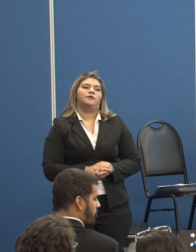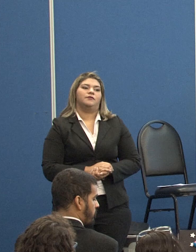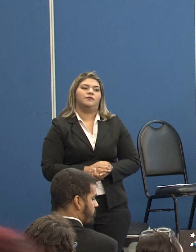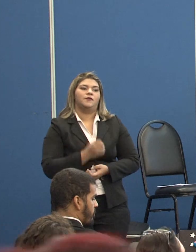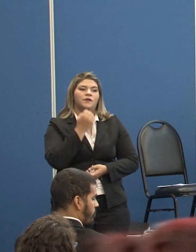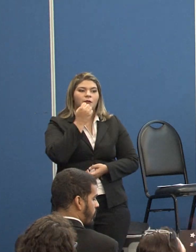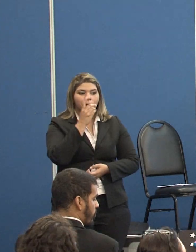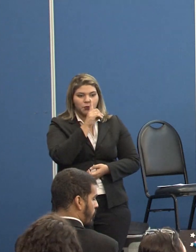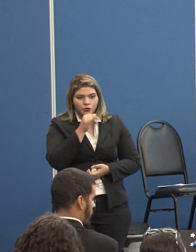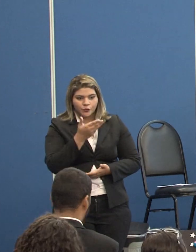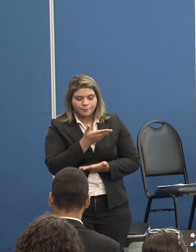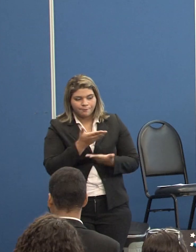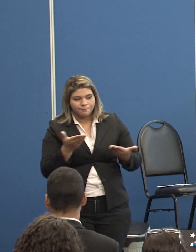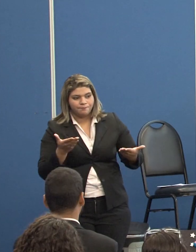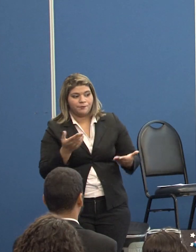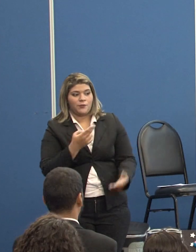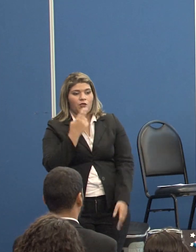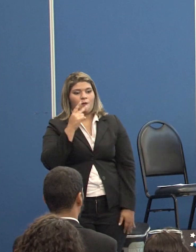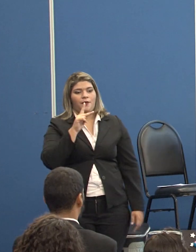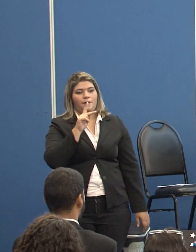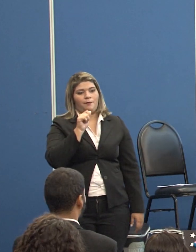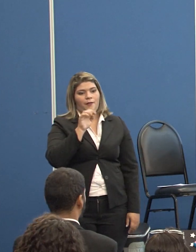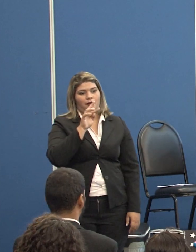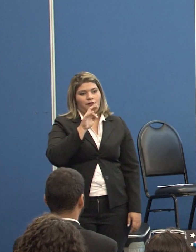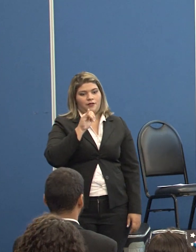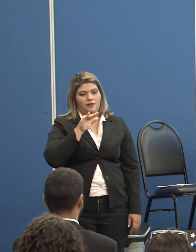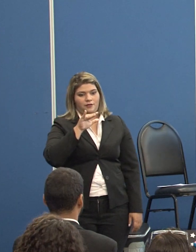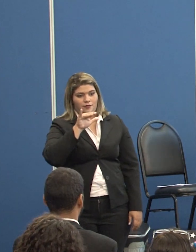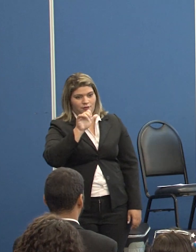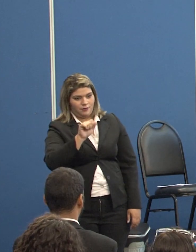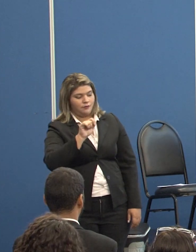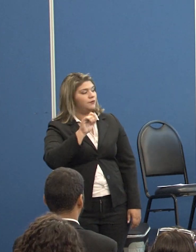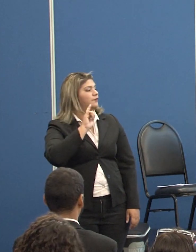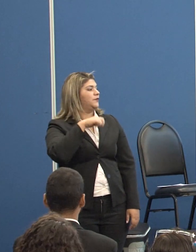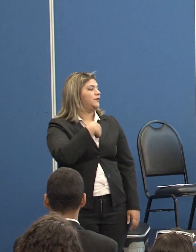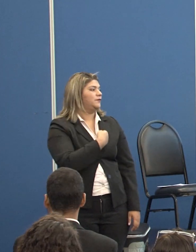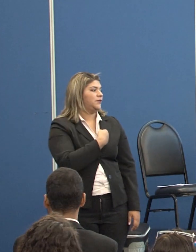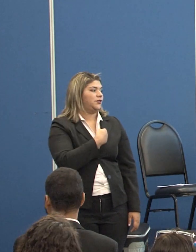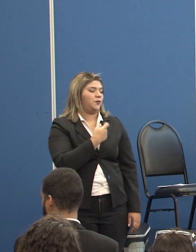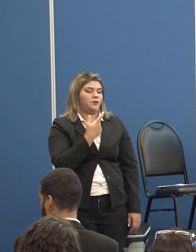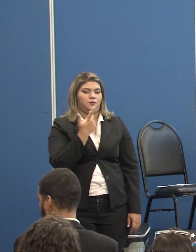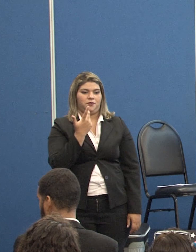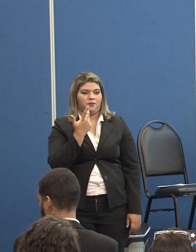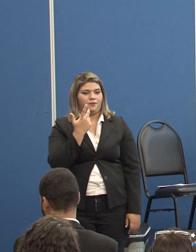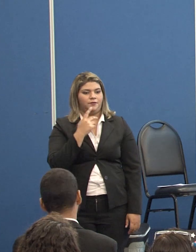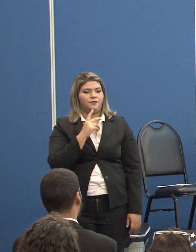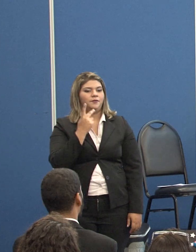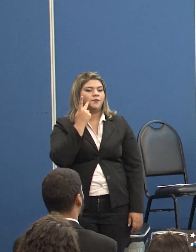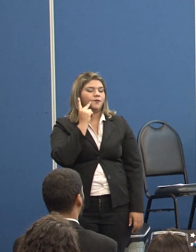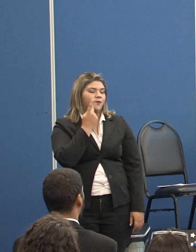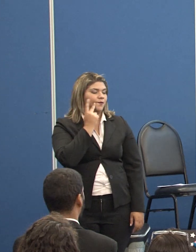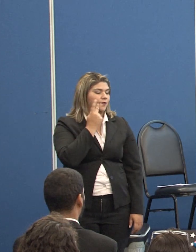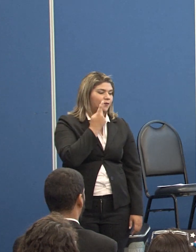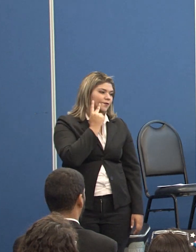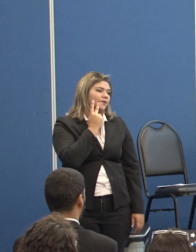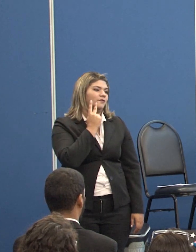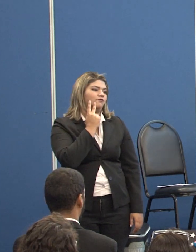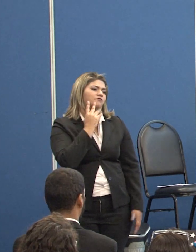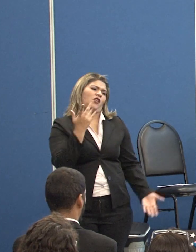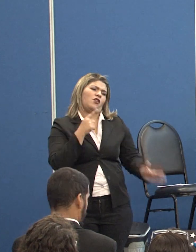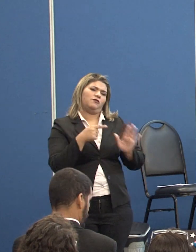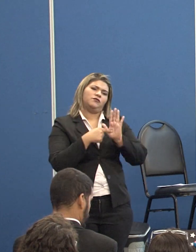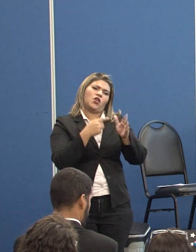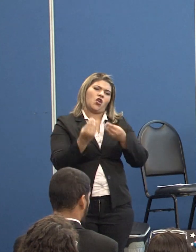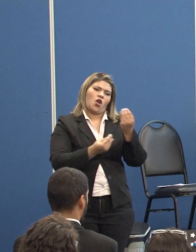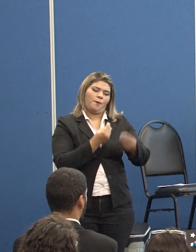Bom dia a todos. Meu nome é Patrícia. Meu sinal é esse. Vim aqui falar para vocês hoje um pouquinho da